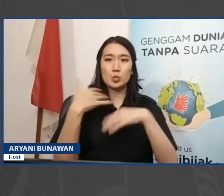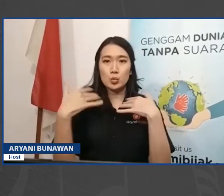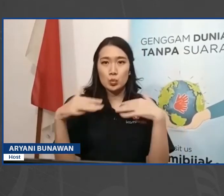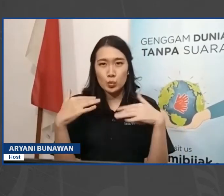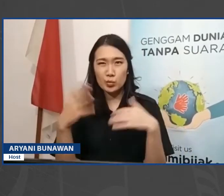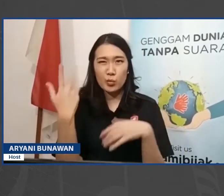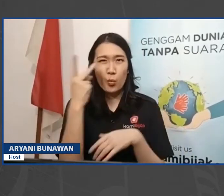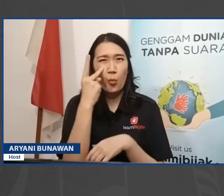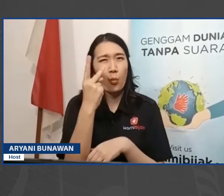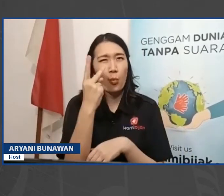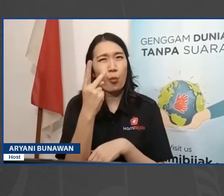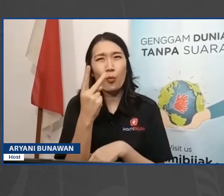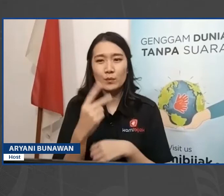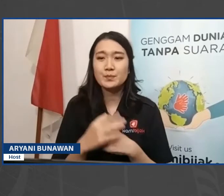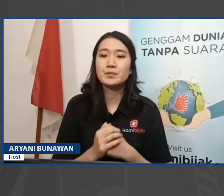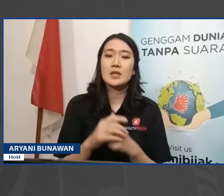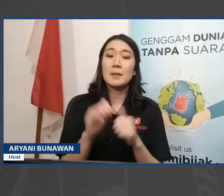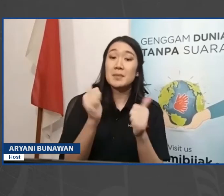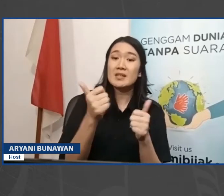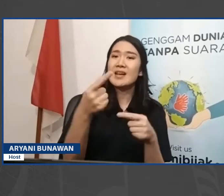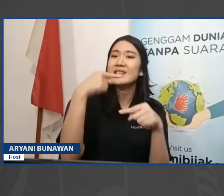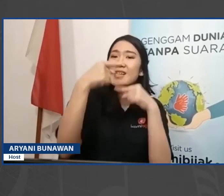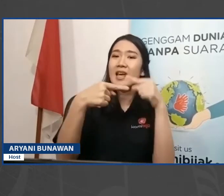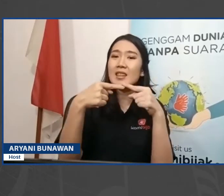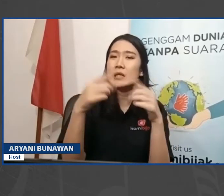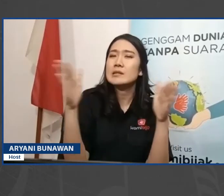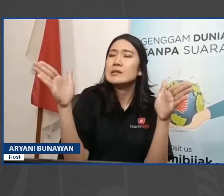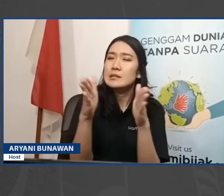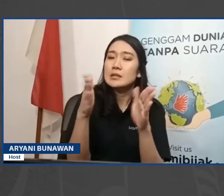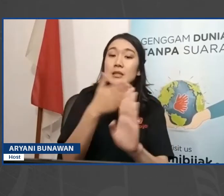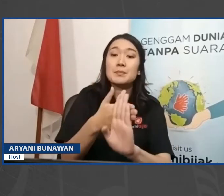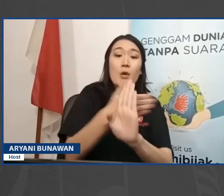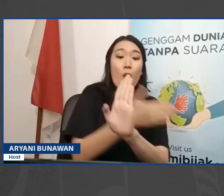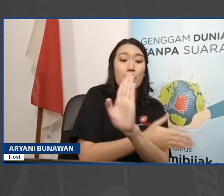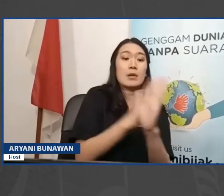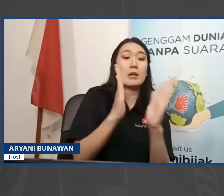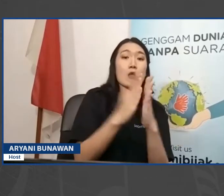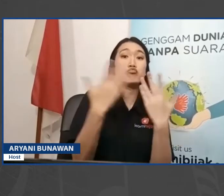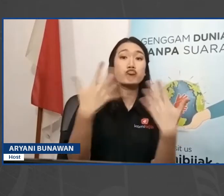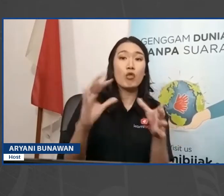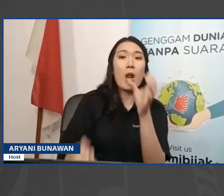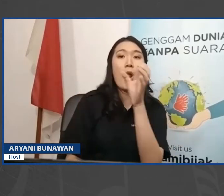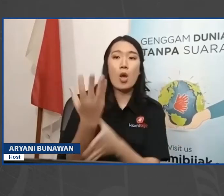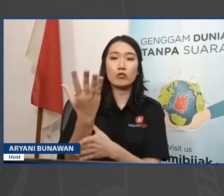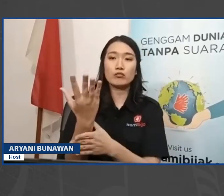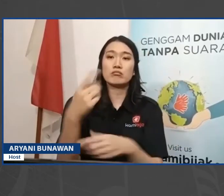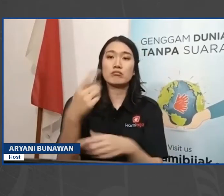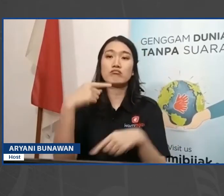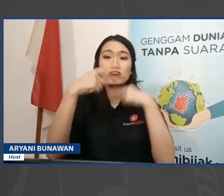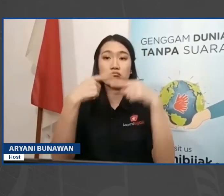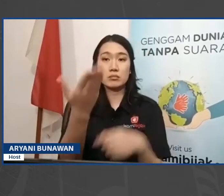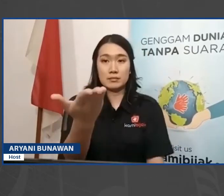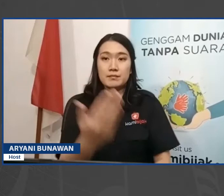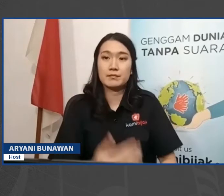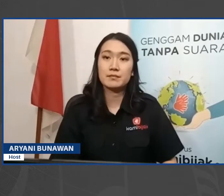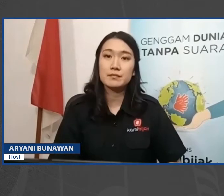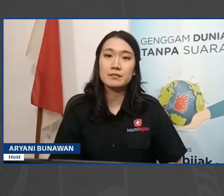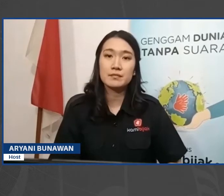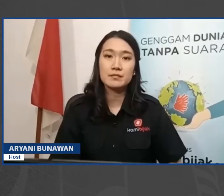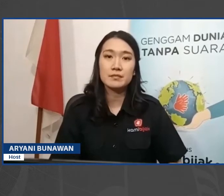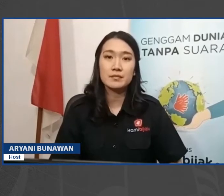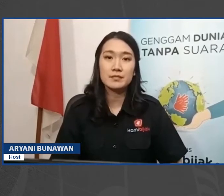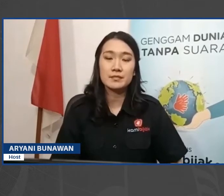seorang musisi. Nah, lagu Kita Bisa ini sangat menginspirasi loh. Mungkin bisa diceritakan secara